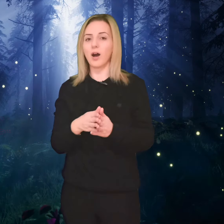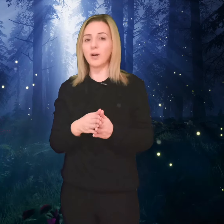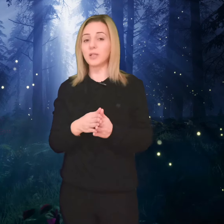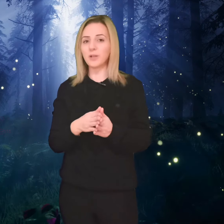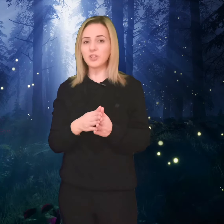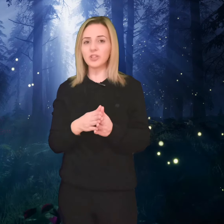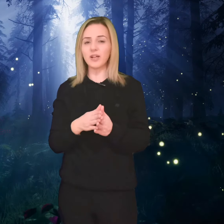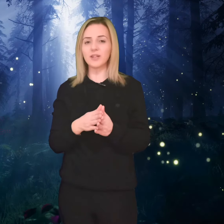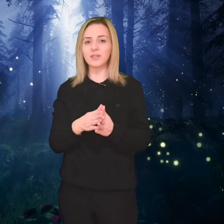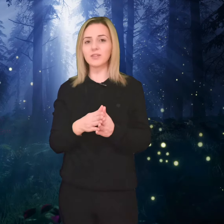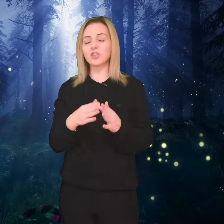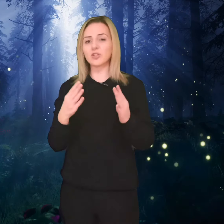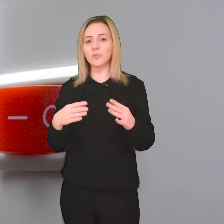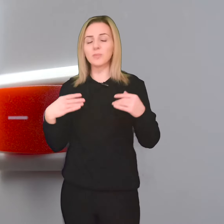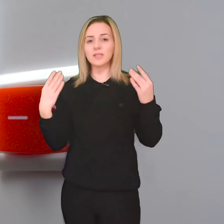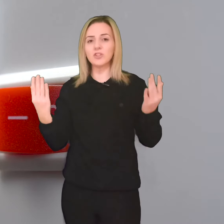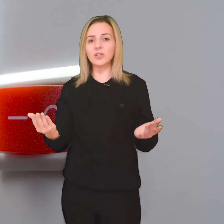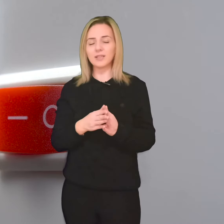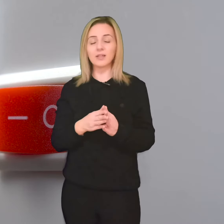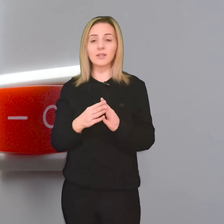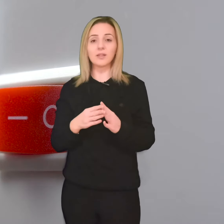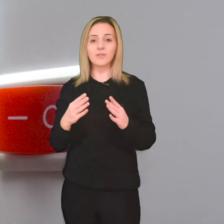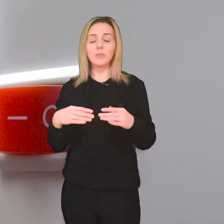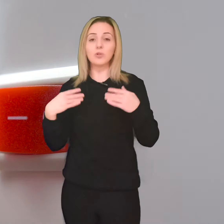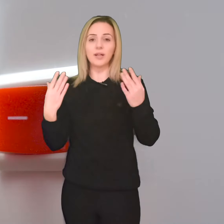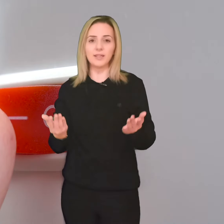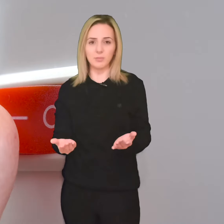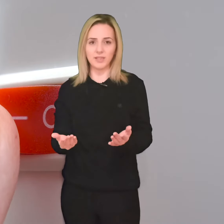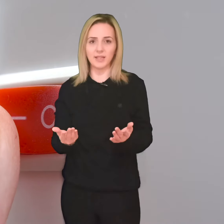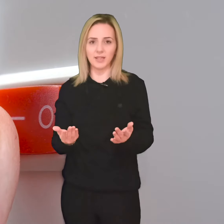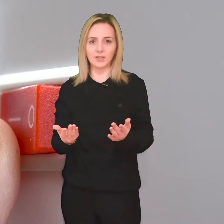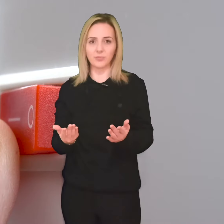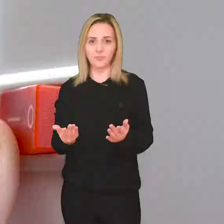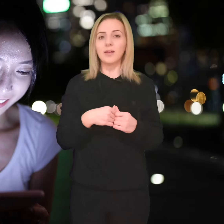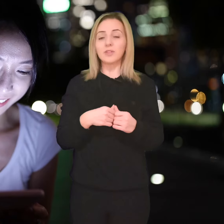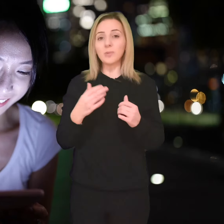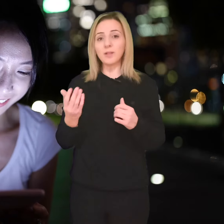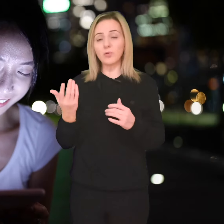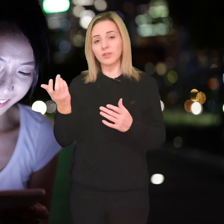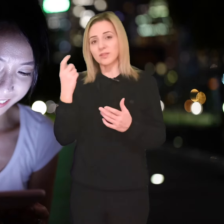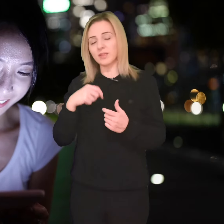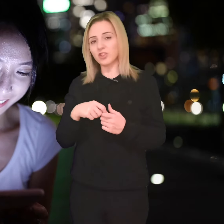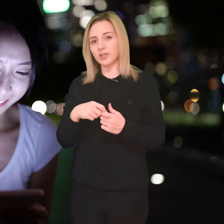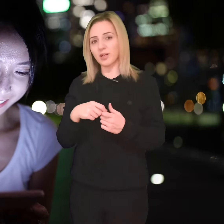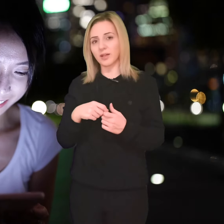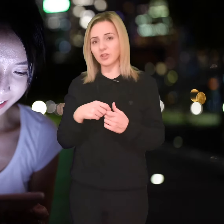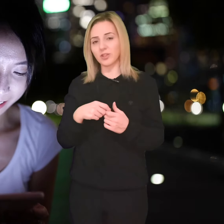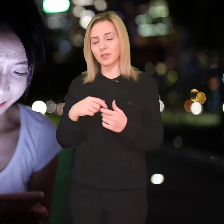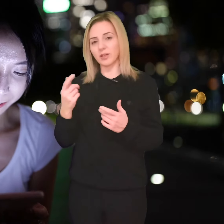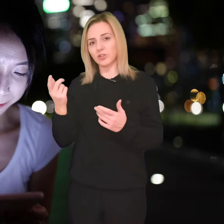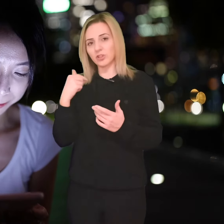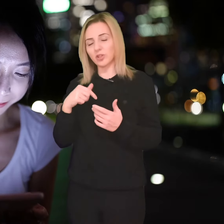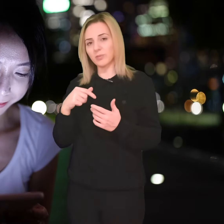yoktur. Ama yapay ışık kaynaklarının çalışabilmesi için insanlar tarafından müdahale edilmesi gerekir. Evet, cep telefonlarınızdaki ışıklar da